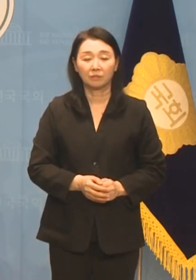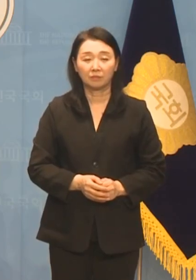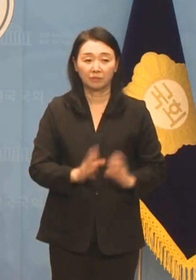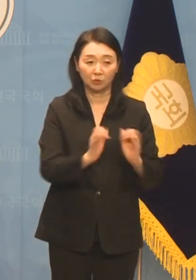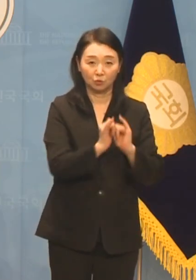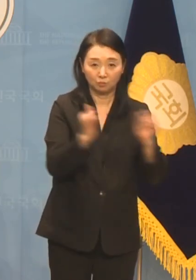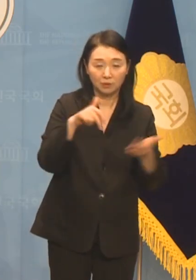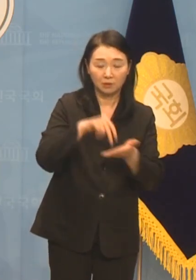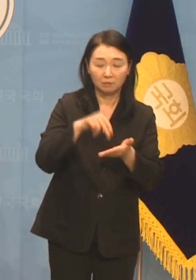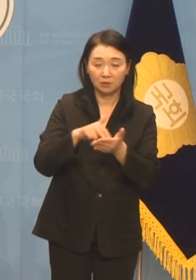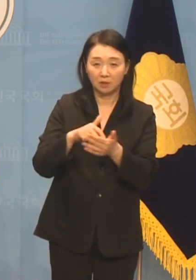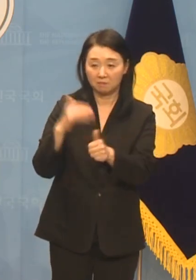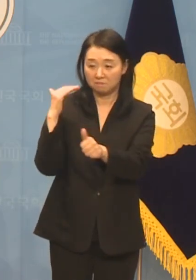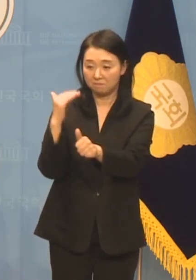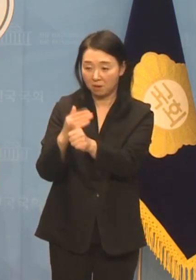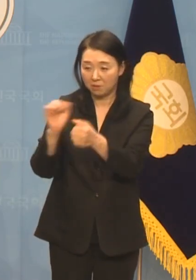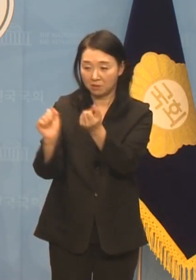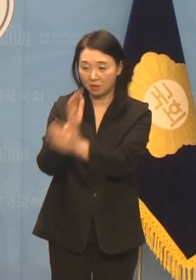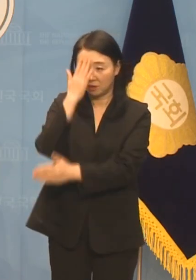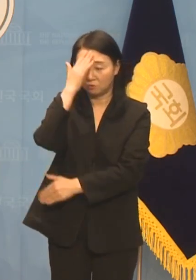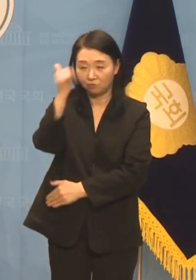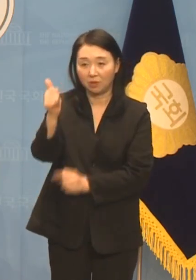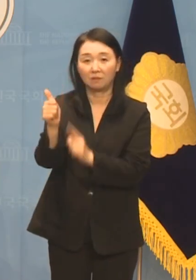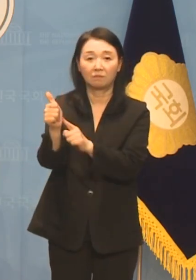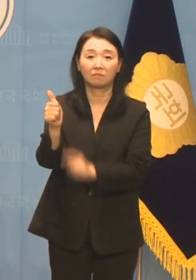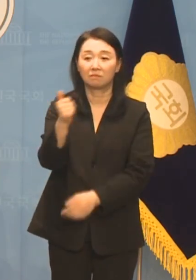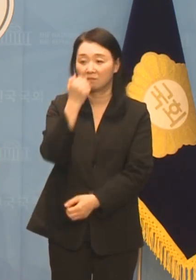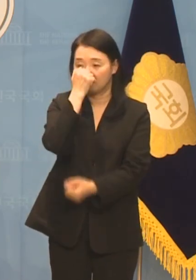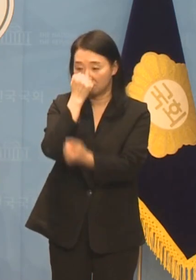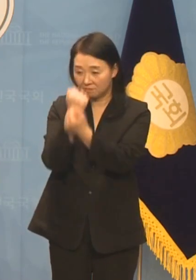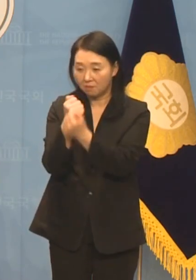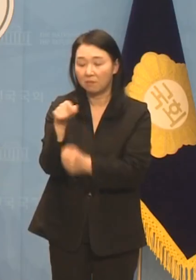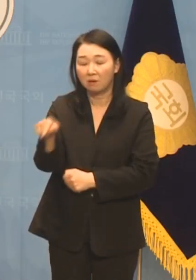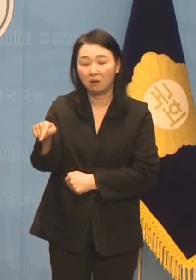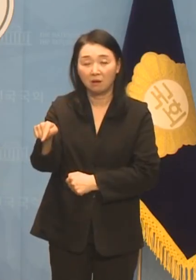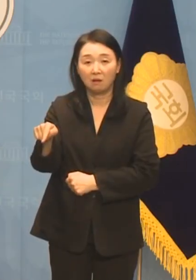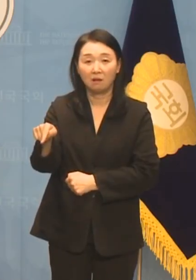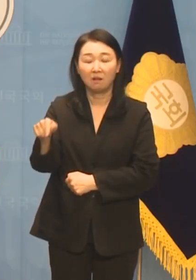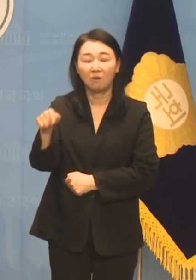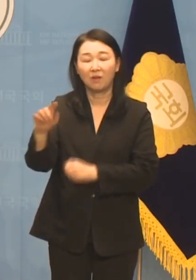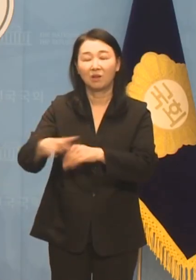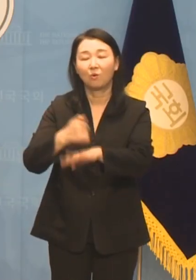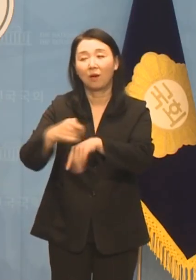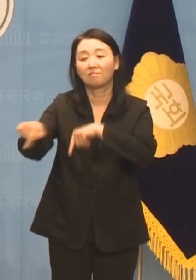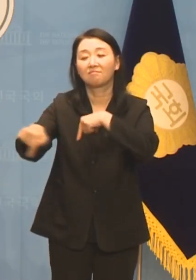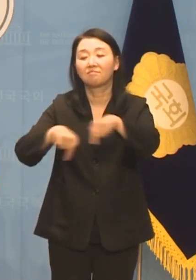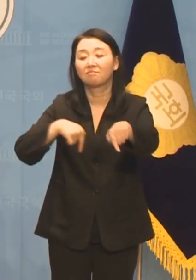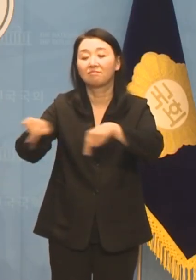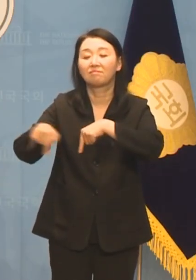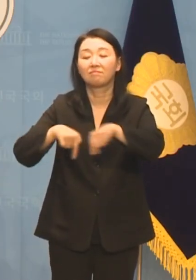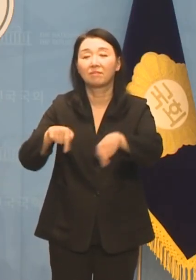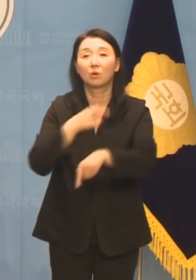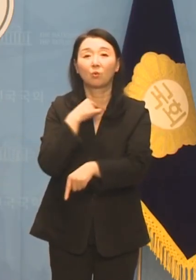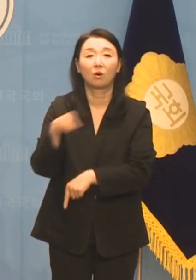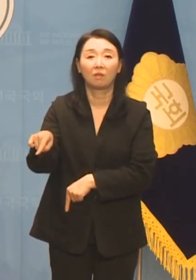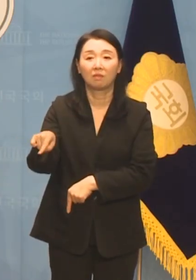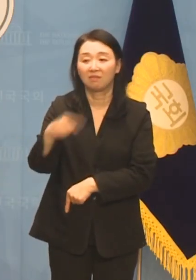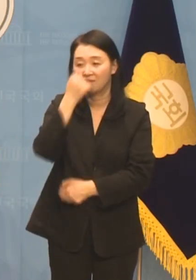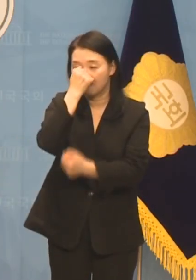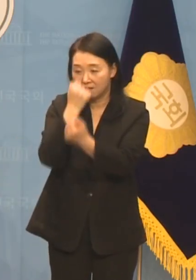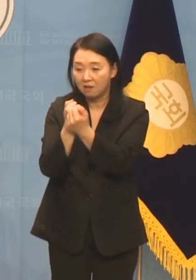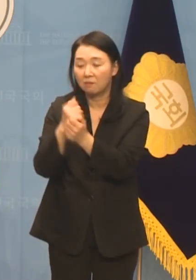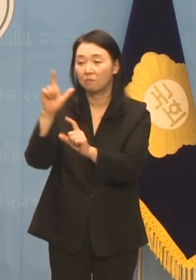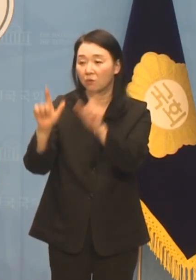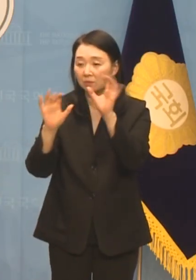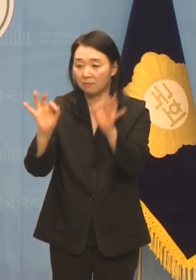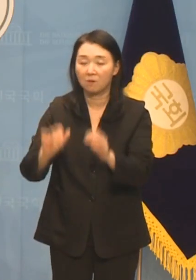국민은 파면된 내란 수계 주제에 뻔뻔하게 상황 노릇을 하려던 윤석열의 후한무치에